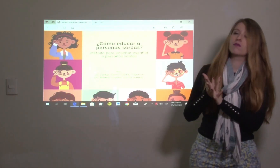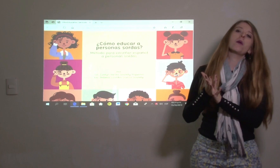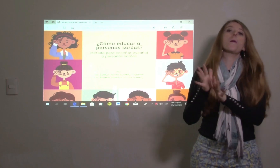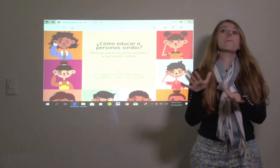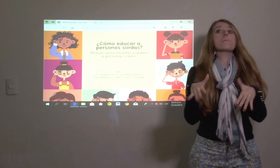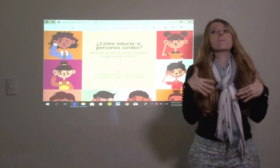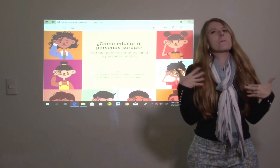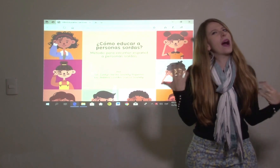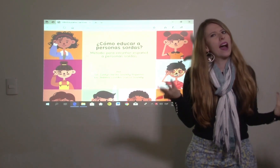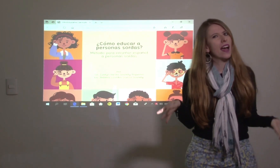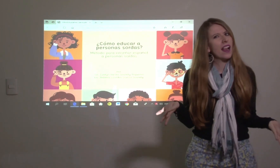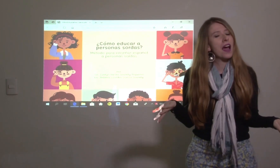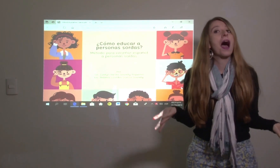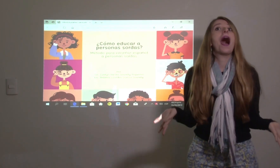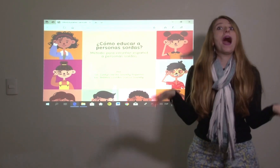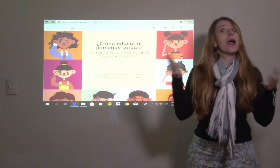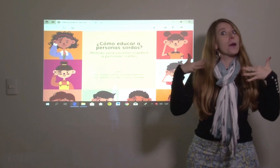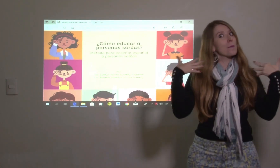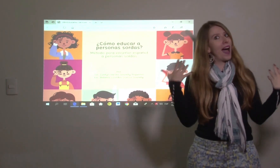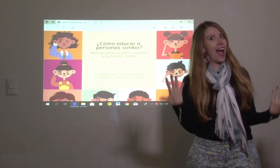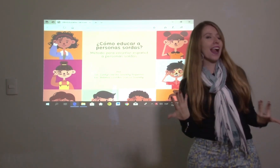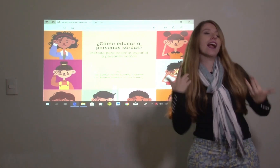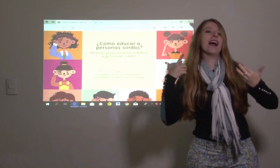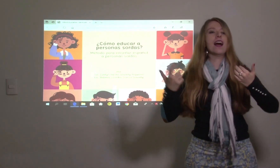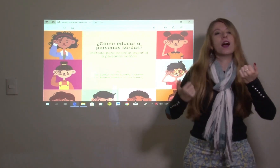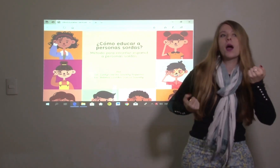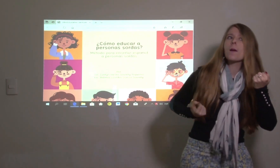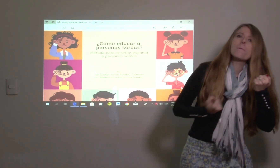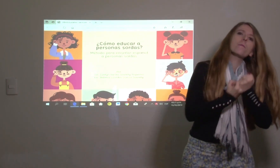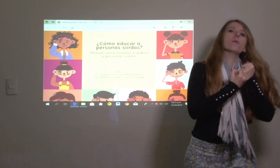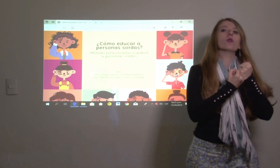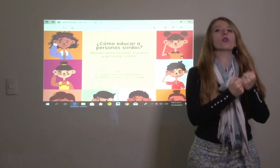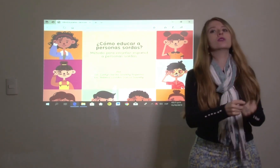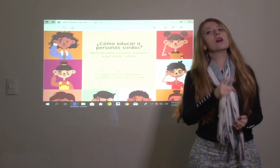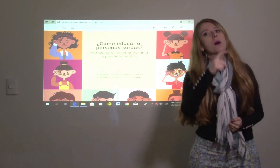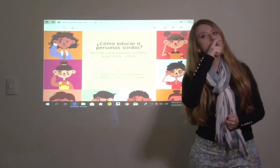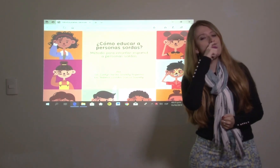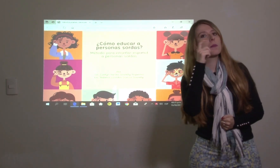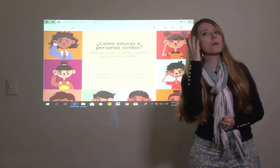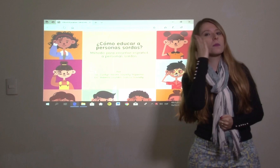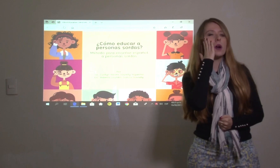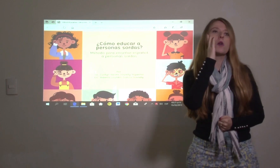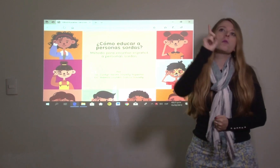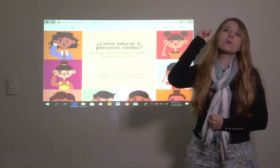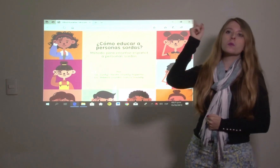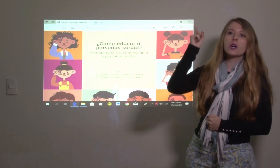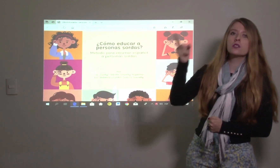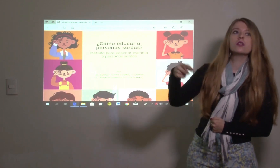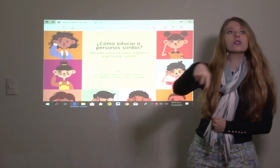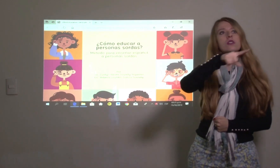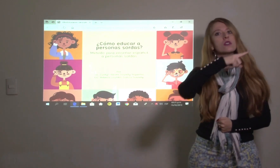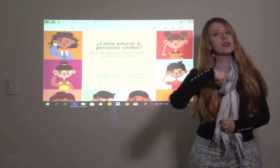¿Para qué? Para apoyar a los padres y madres,